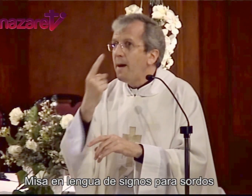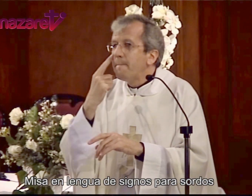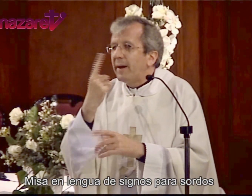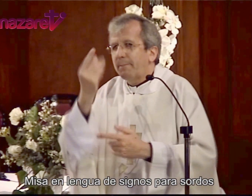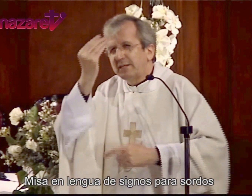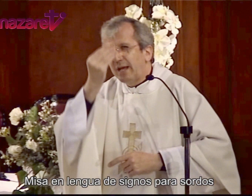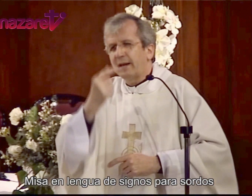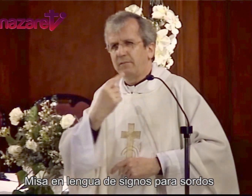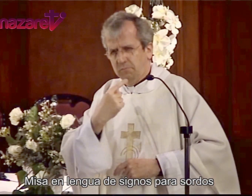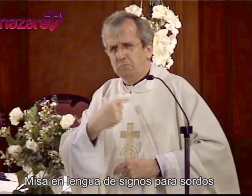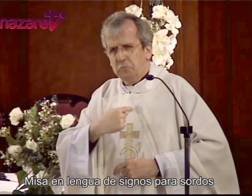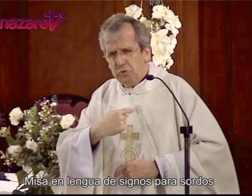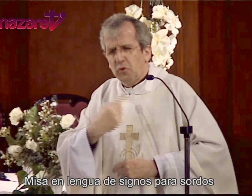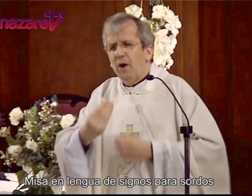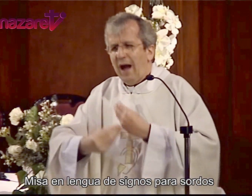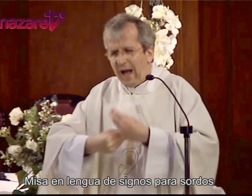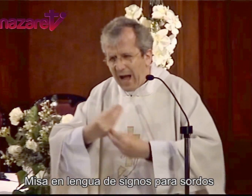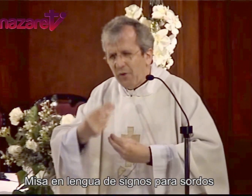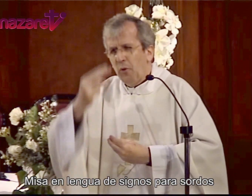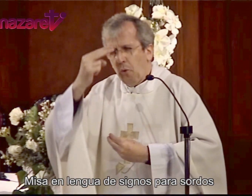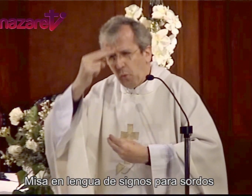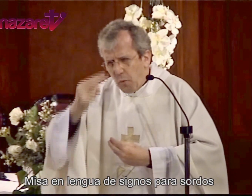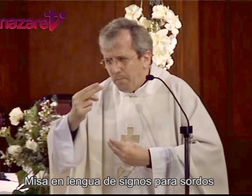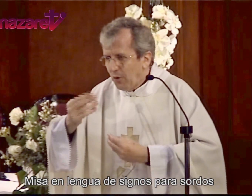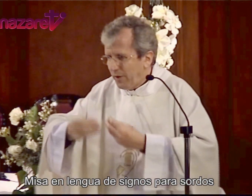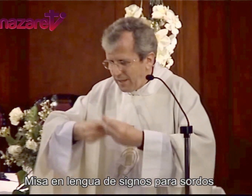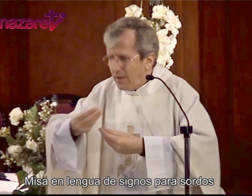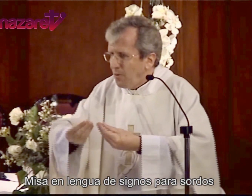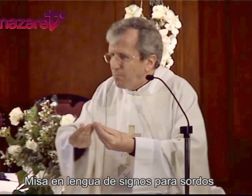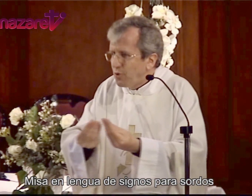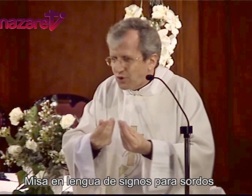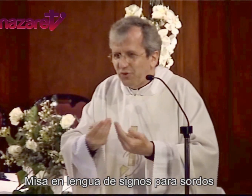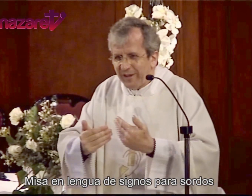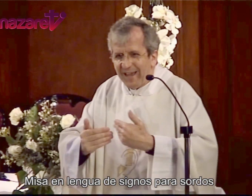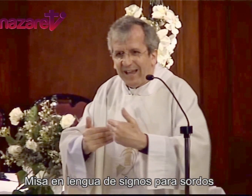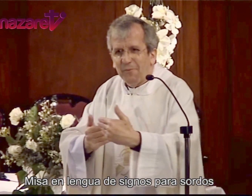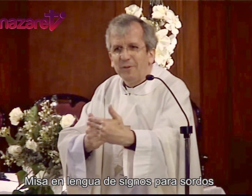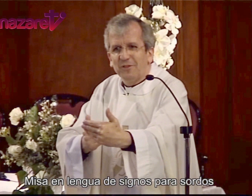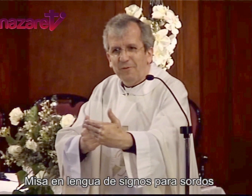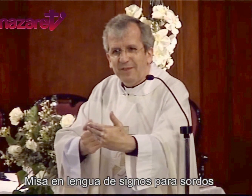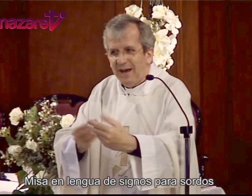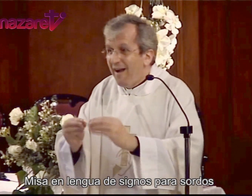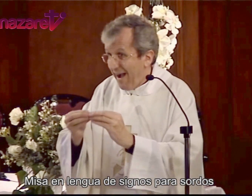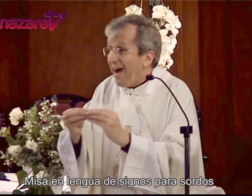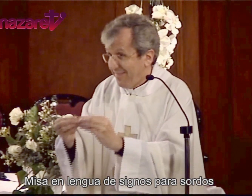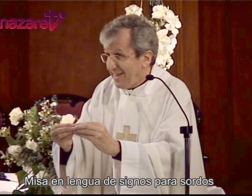Para pensar Yo Hago Cumplo Busco En cada momento De mi vida Hacer